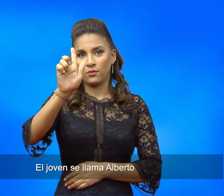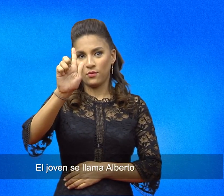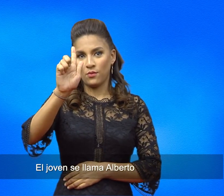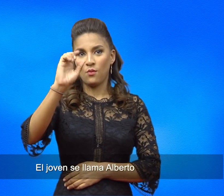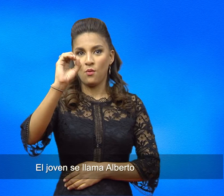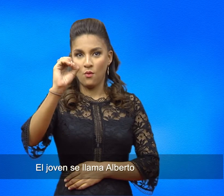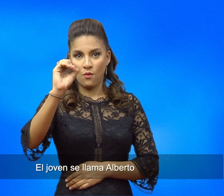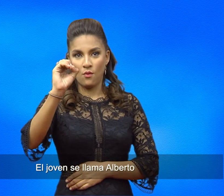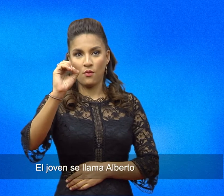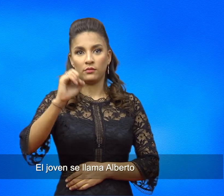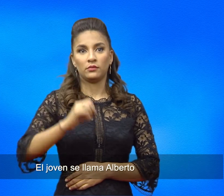alberto